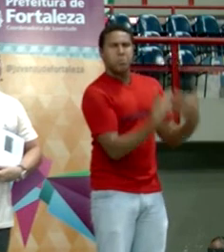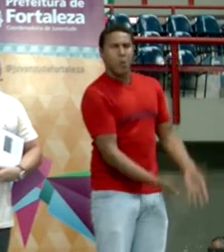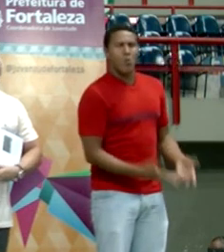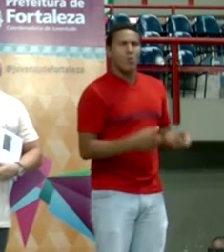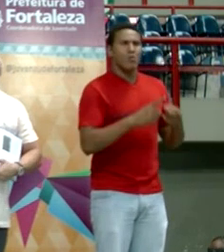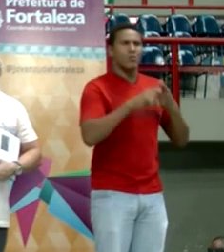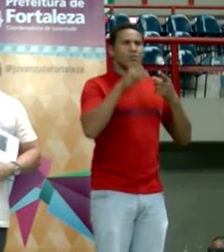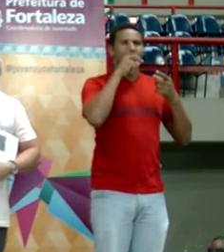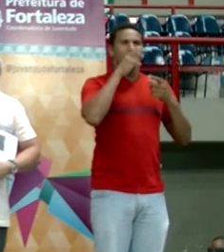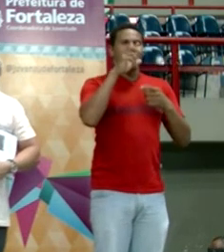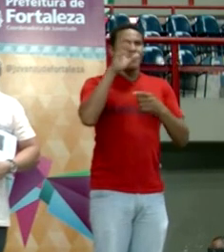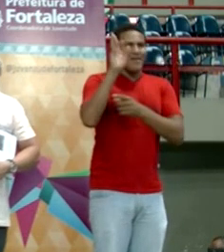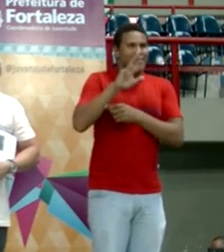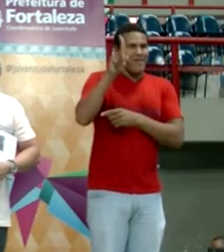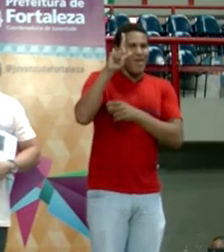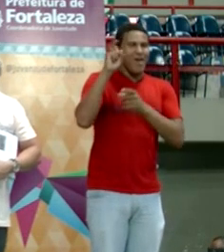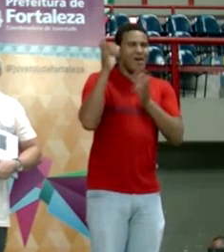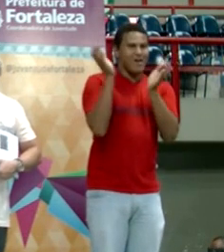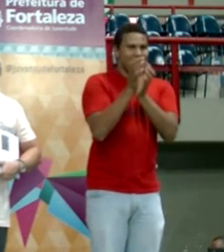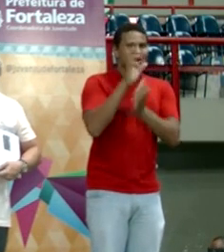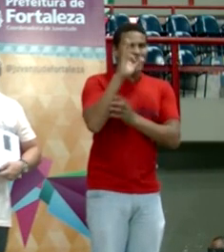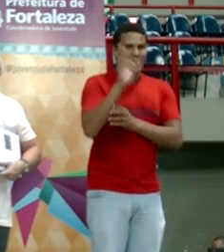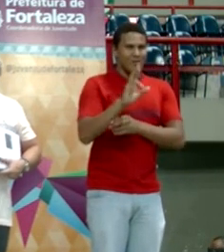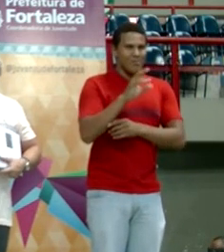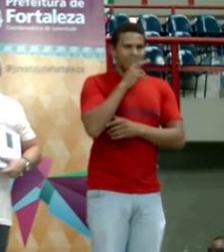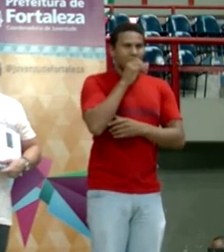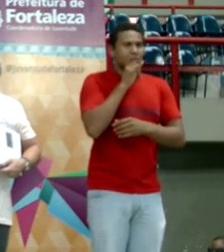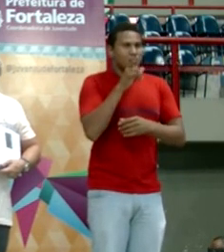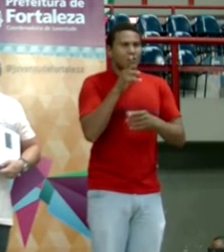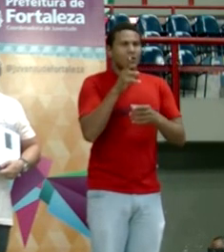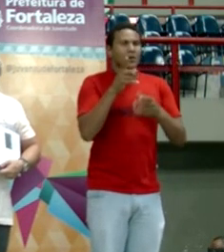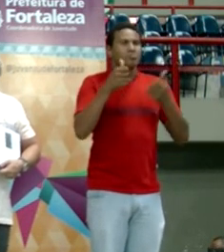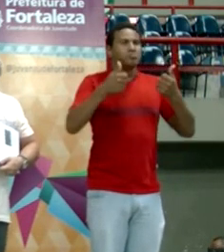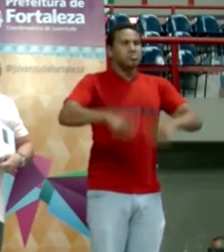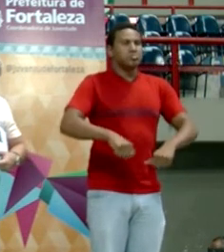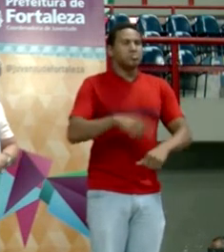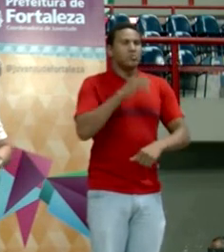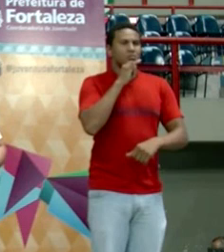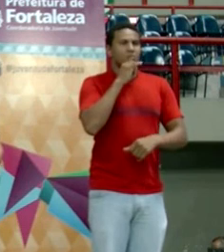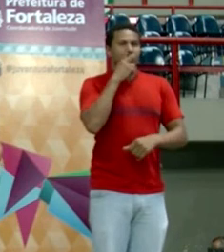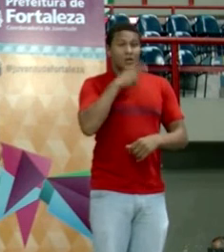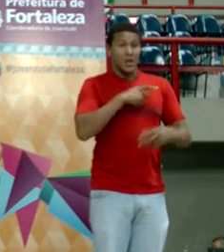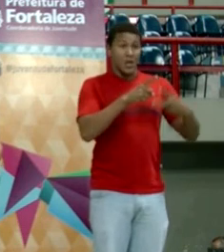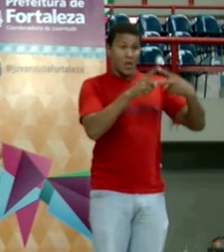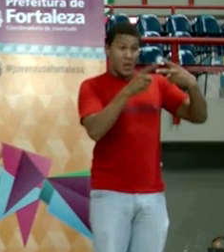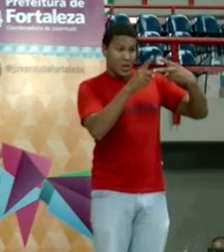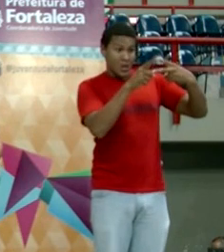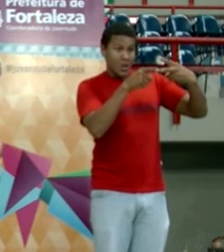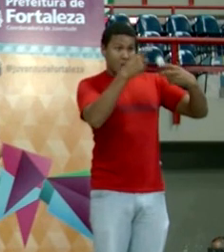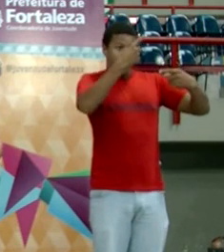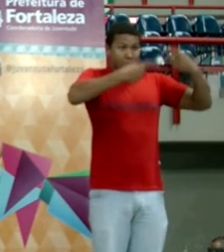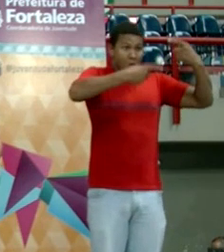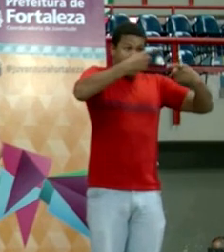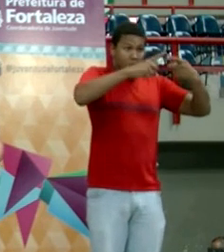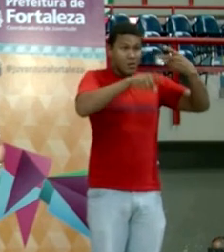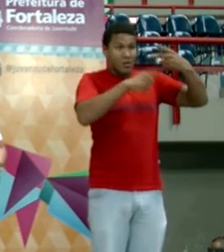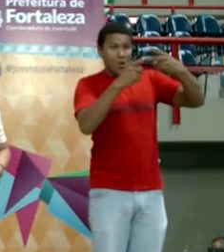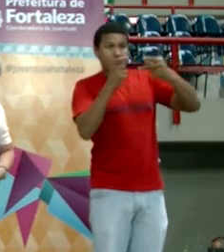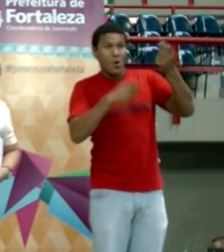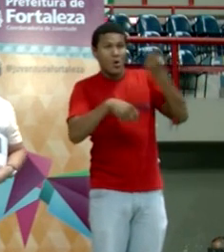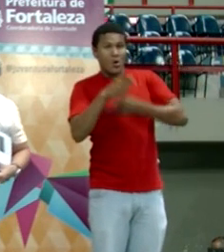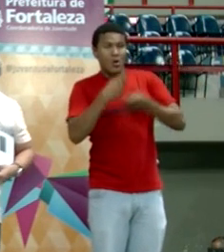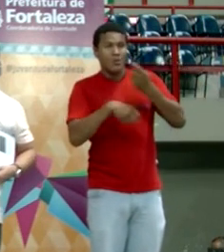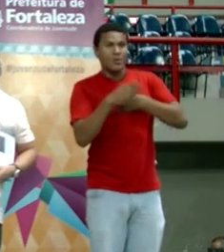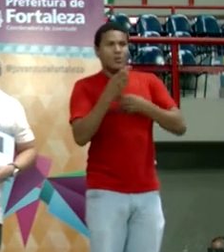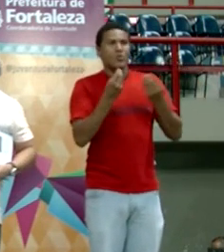em decadência, e a União Soviética estava fazendo quantas duas aberturas? Duas. Uma política, uma econômica. Como